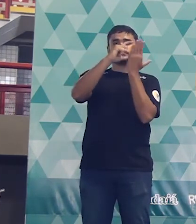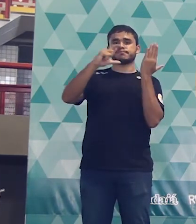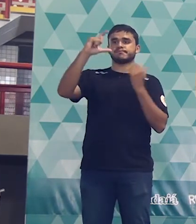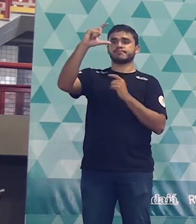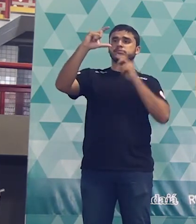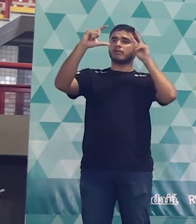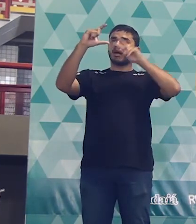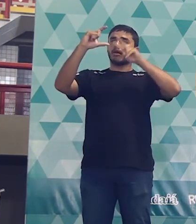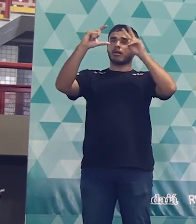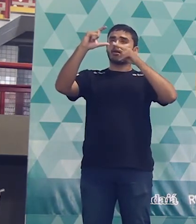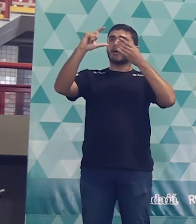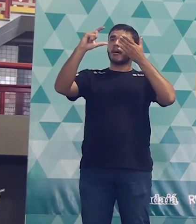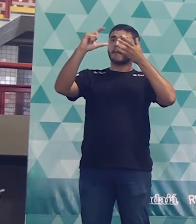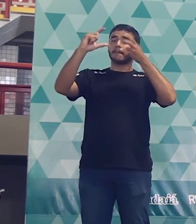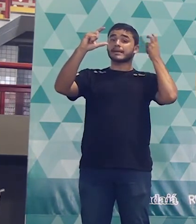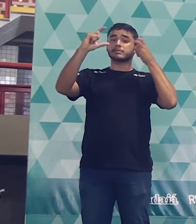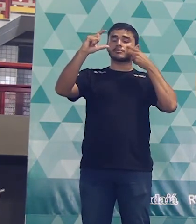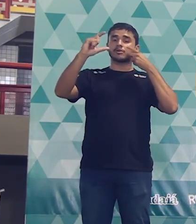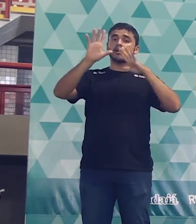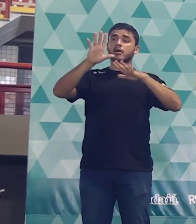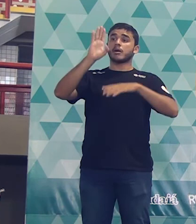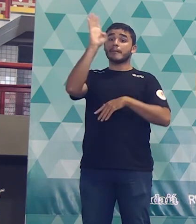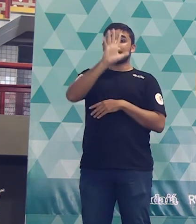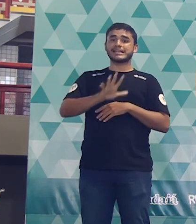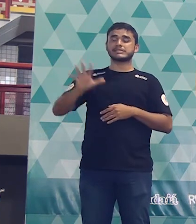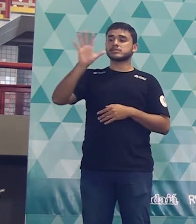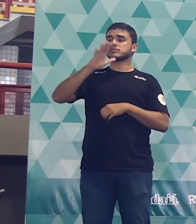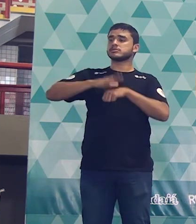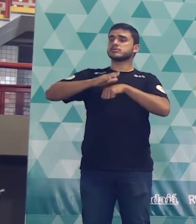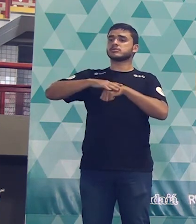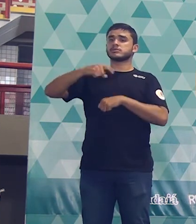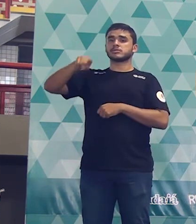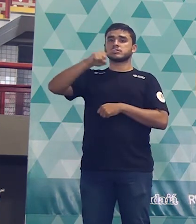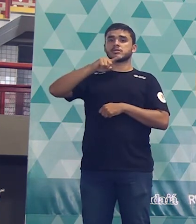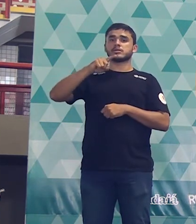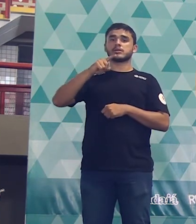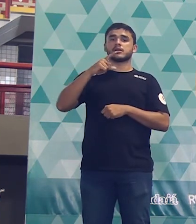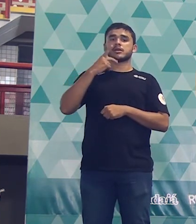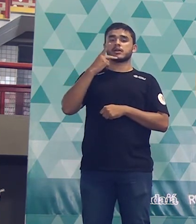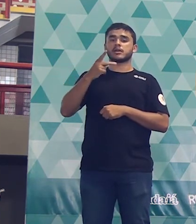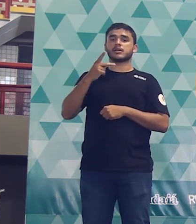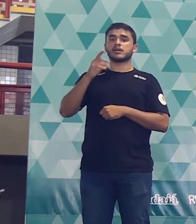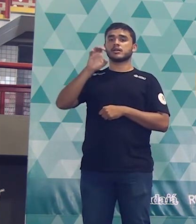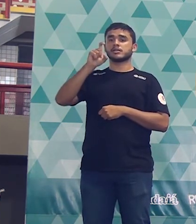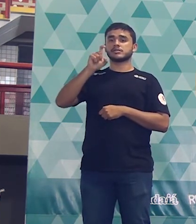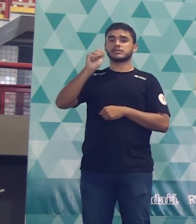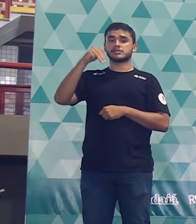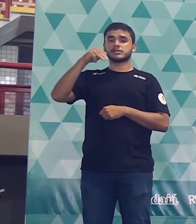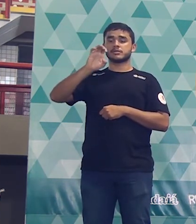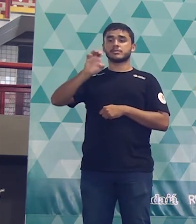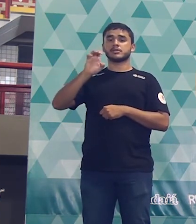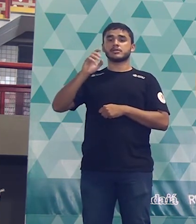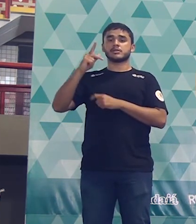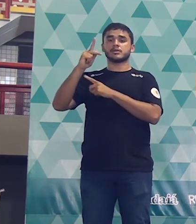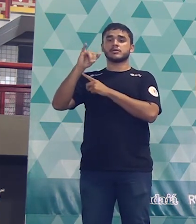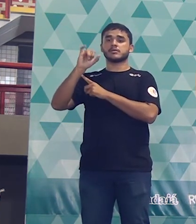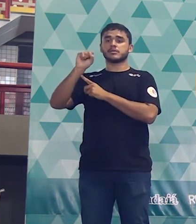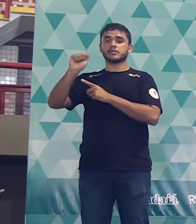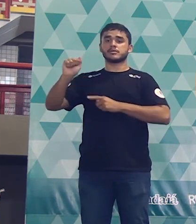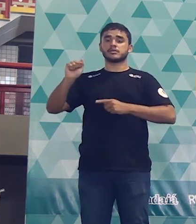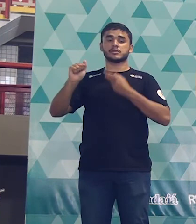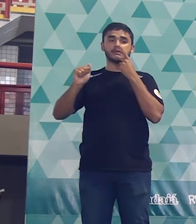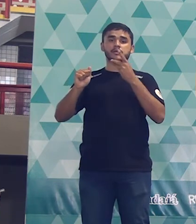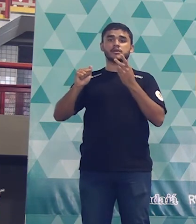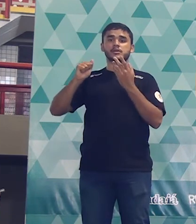foi mal nos exames de que participou. Todo mundo aqui já ouviu falar no exame de PISA, né? Que avalia o nível de compreensão, entre outras coisas,